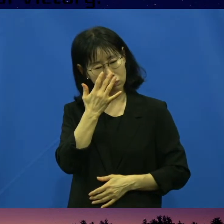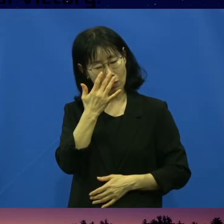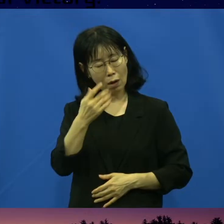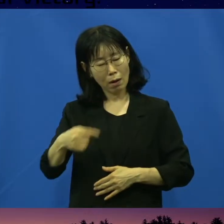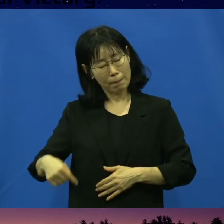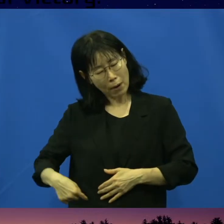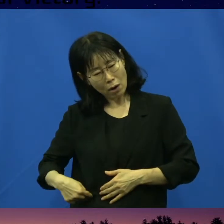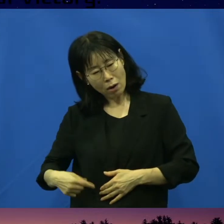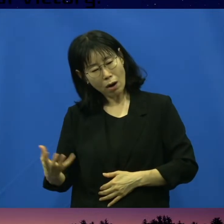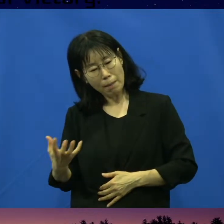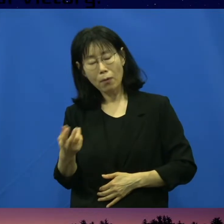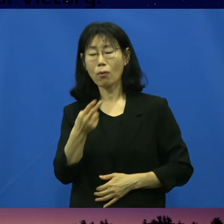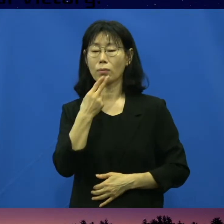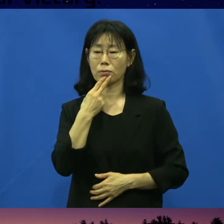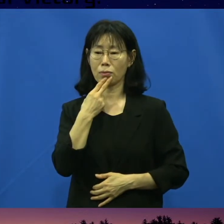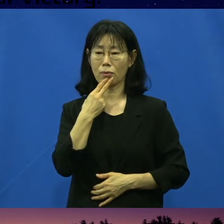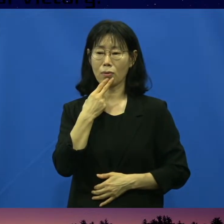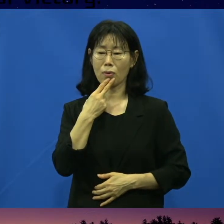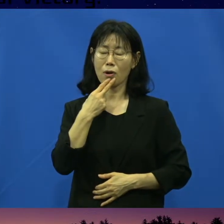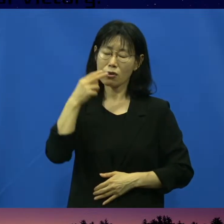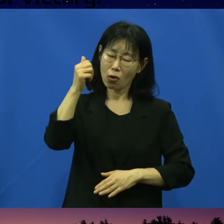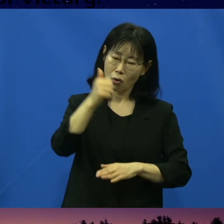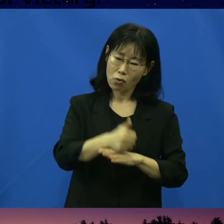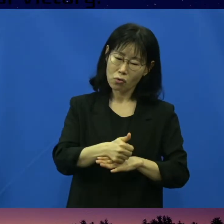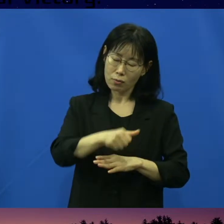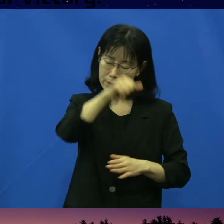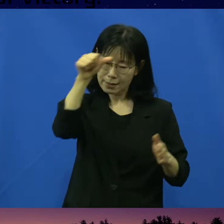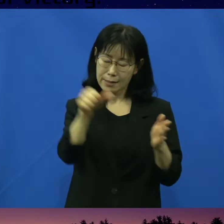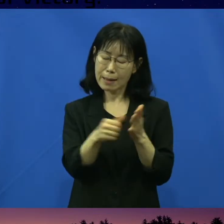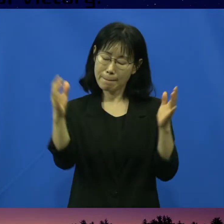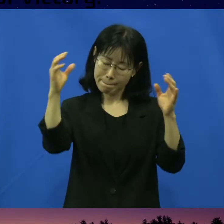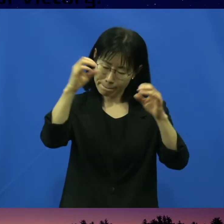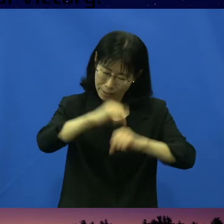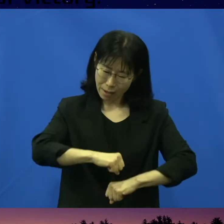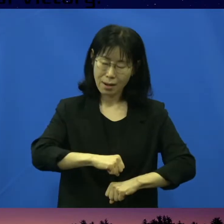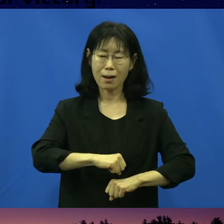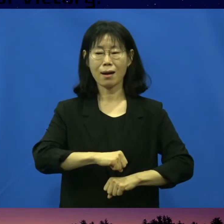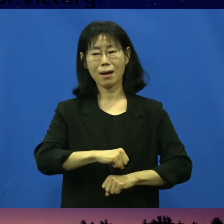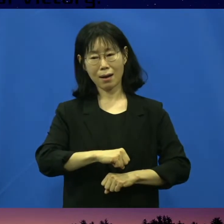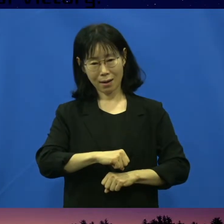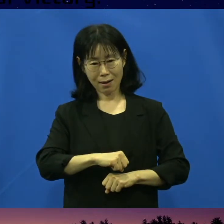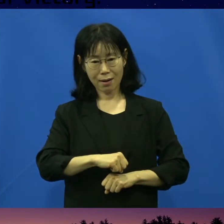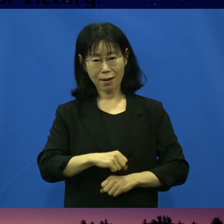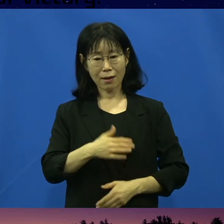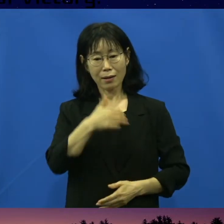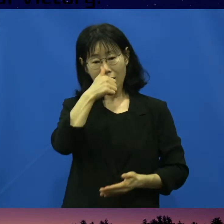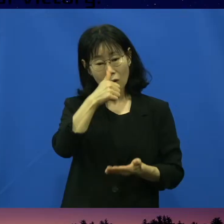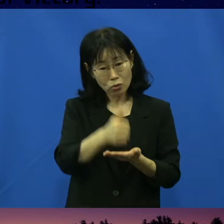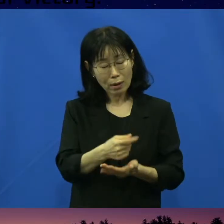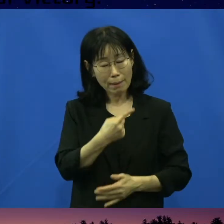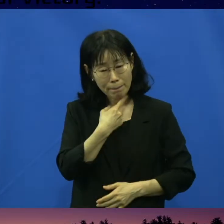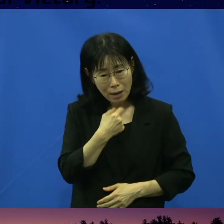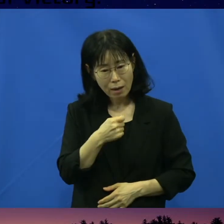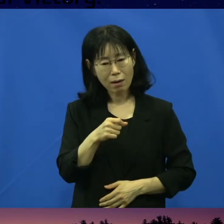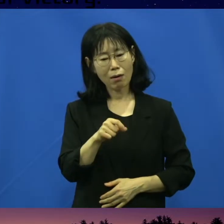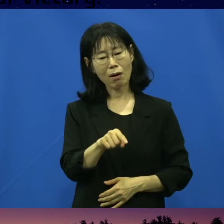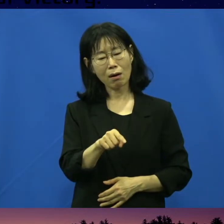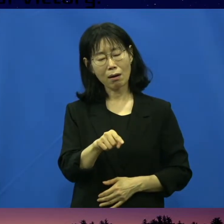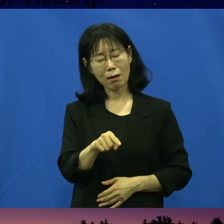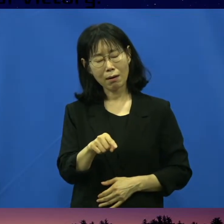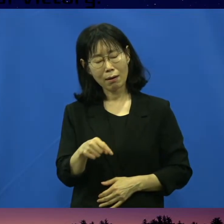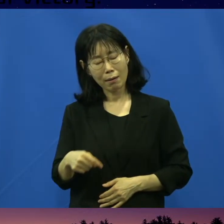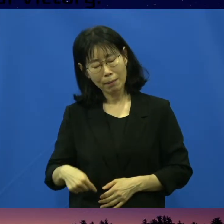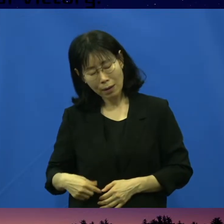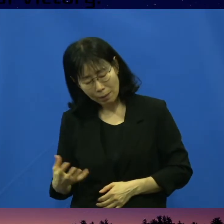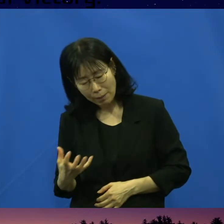없어. 그렇게 망하는 거잖아요. 그걸 인식하고 고통이 느껴지면 회개하고 돌이킬 텐데